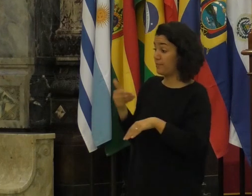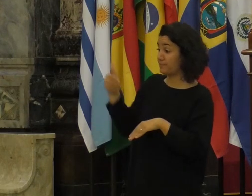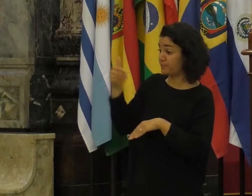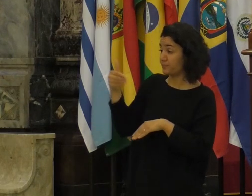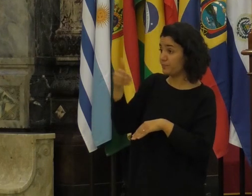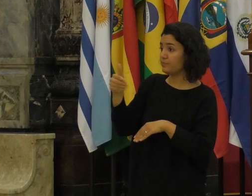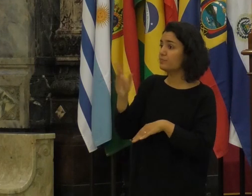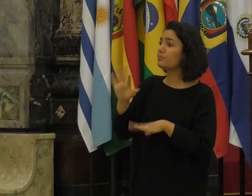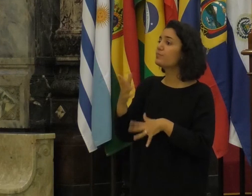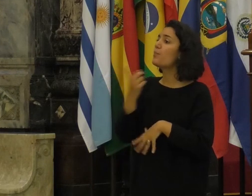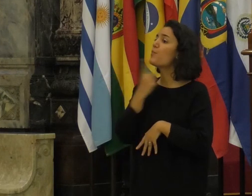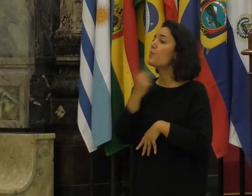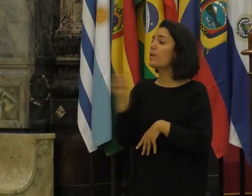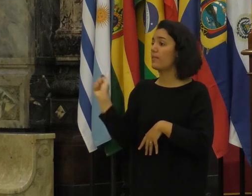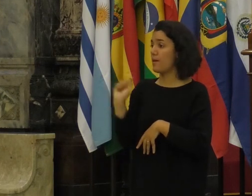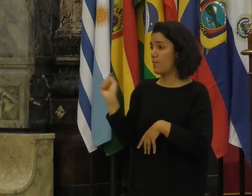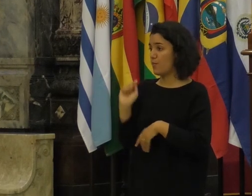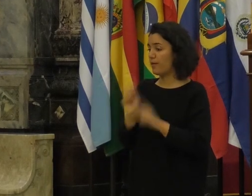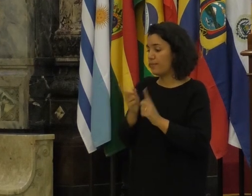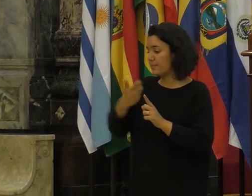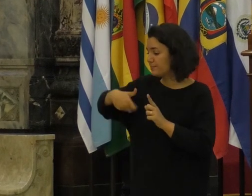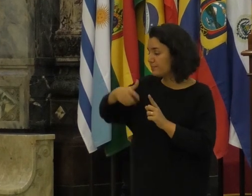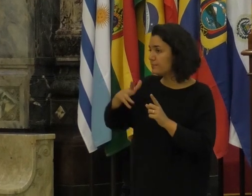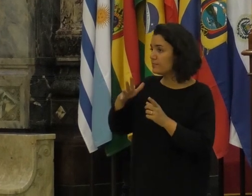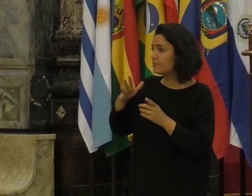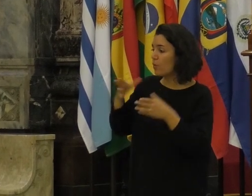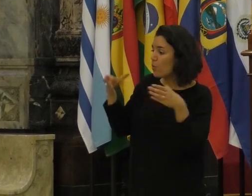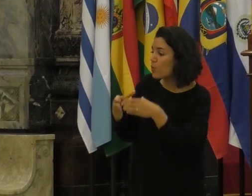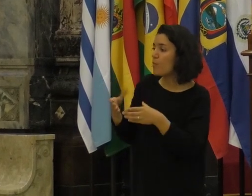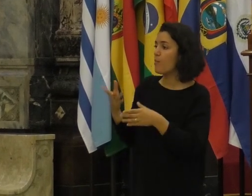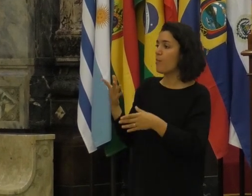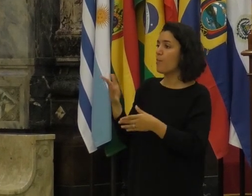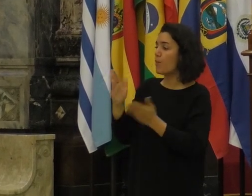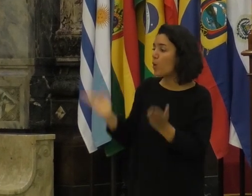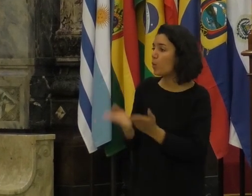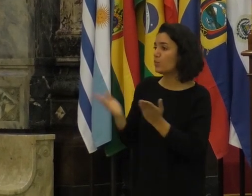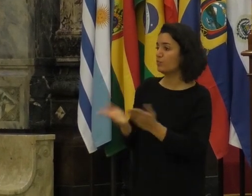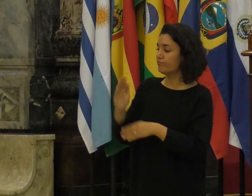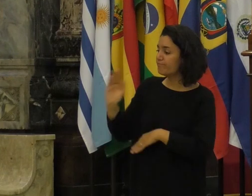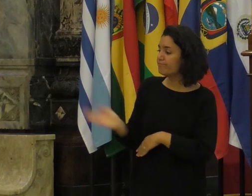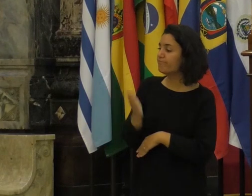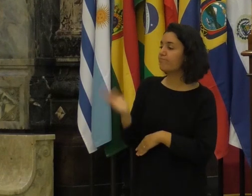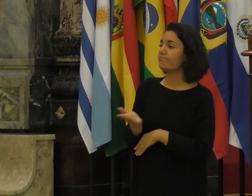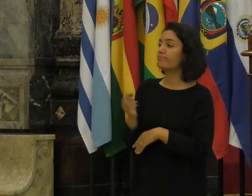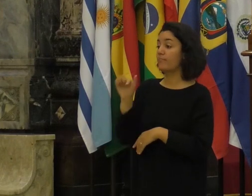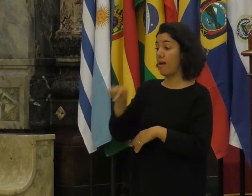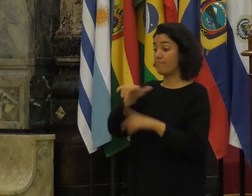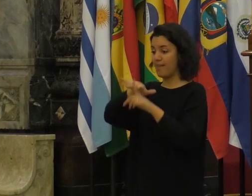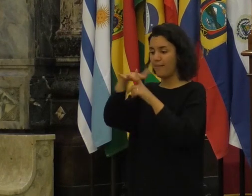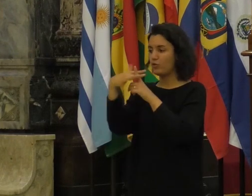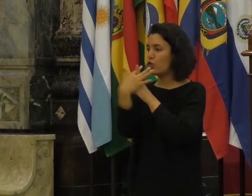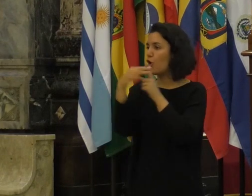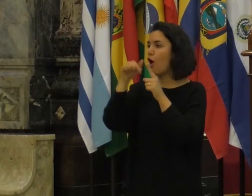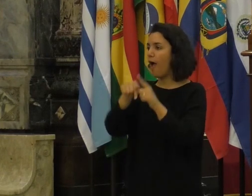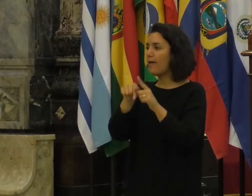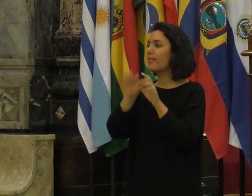políticas públicas, el sector productivo, el ambiente, que aparece por primera vez claramente